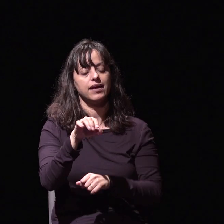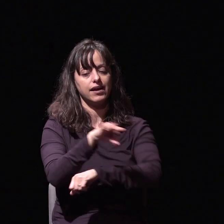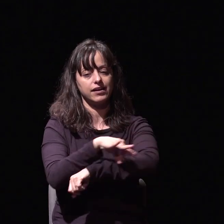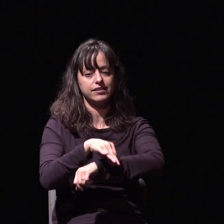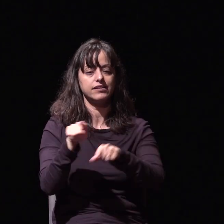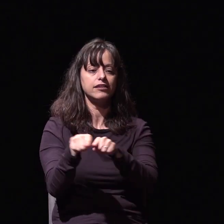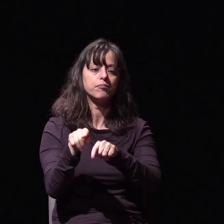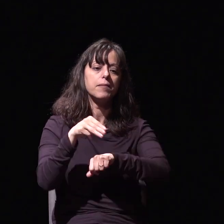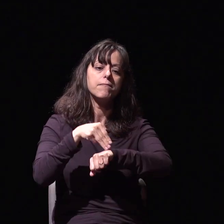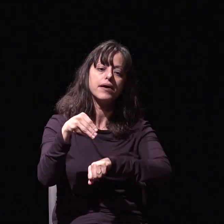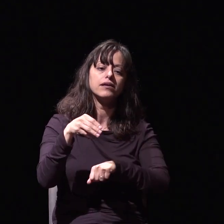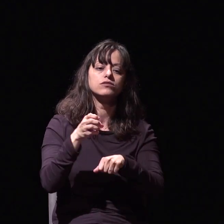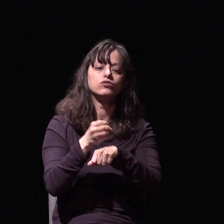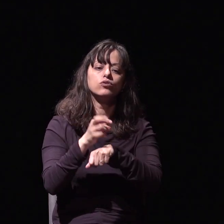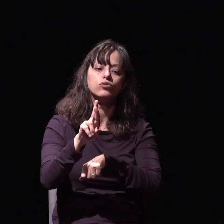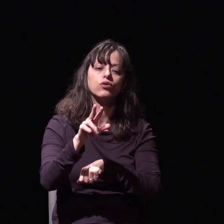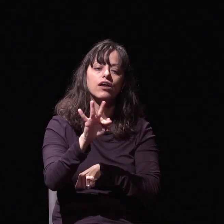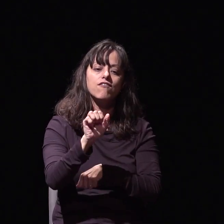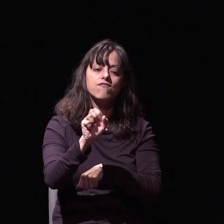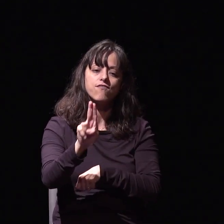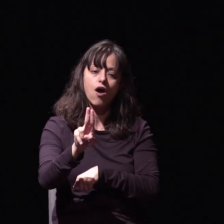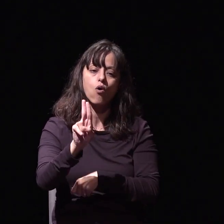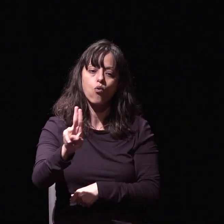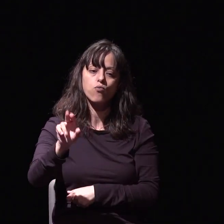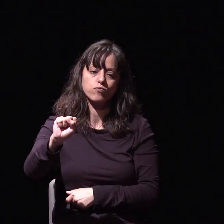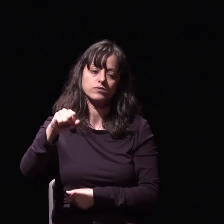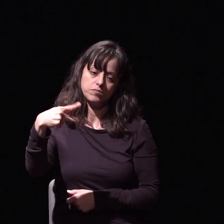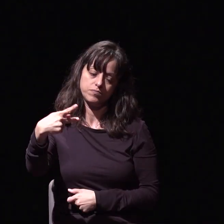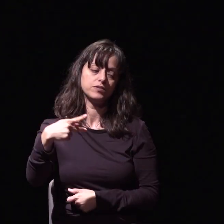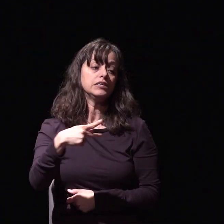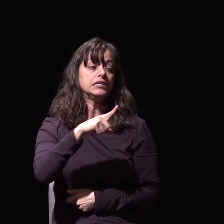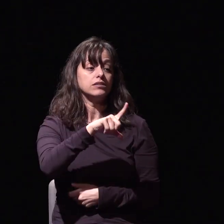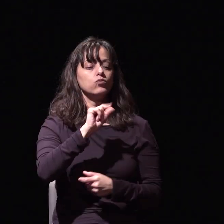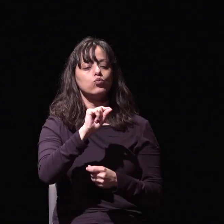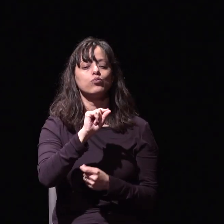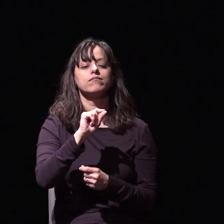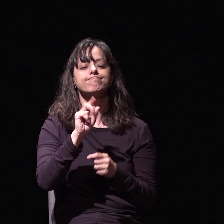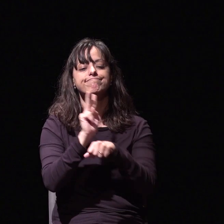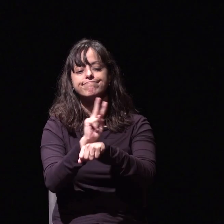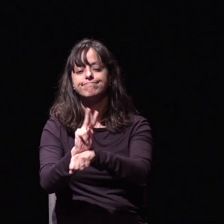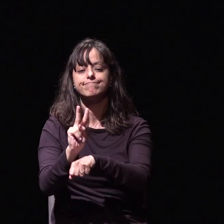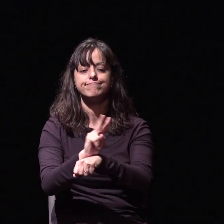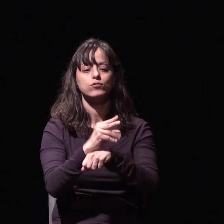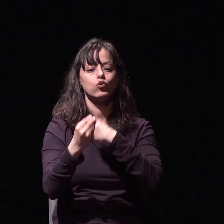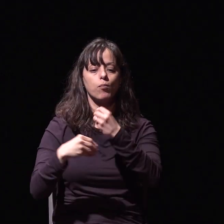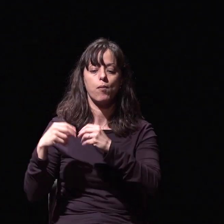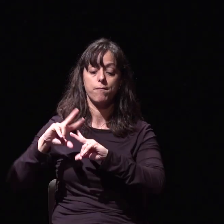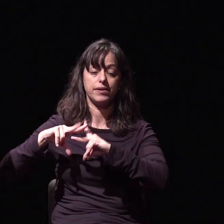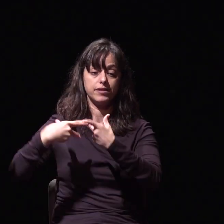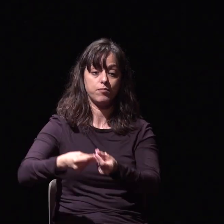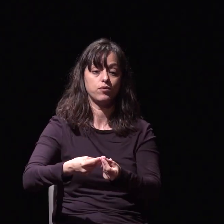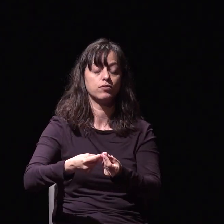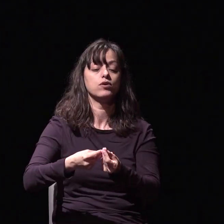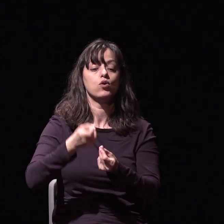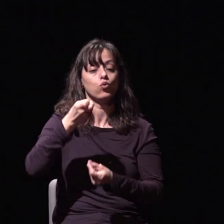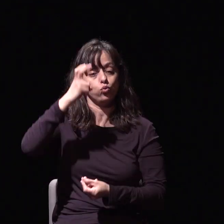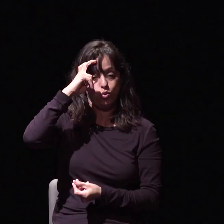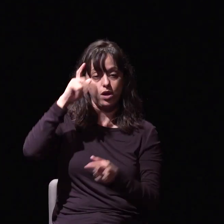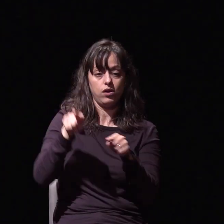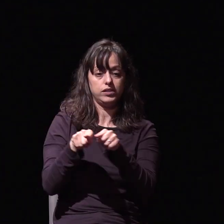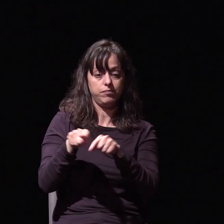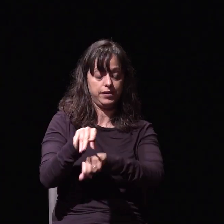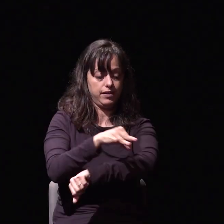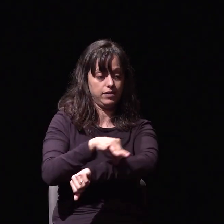pela FAU-USP, tem se dedicado às questões relativas à preservação do patrimônio cultural, especificamente da